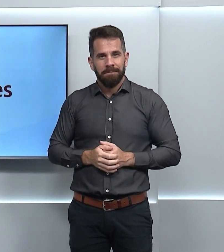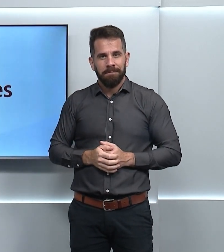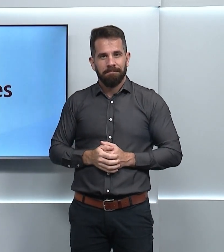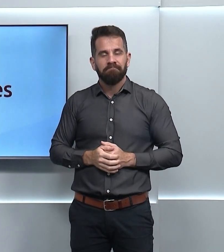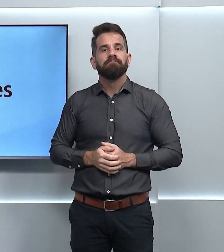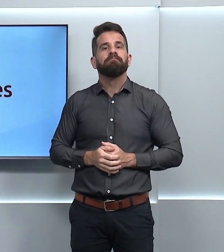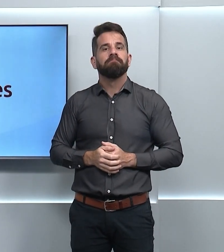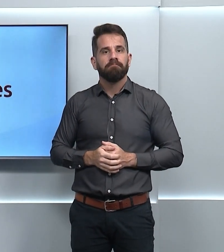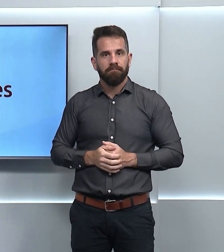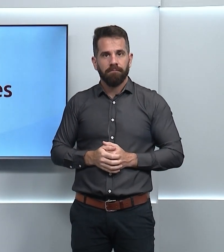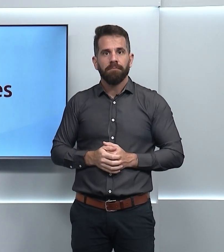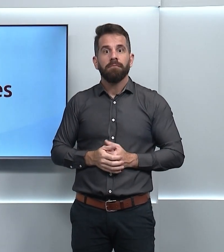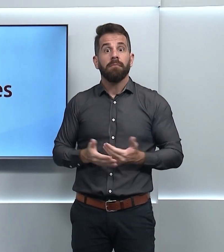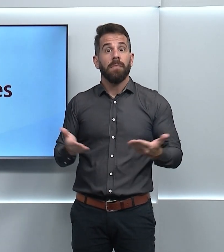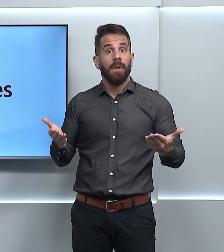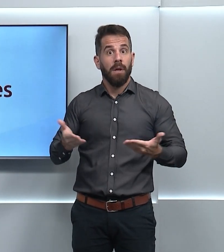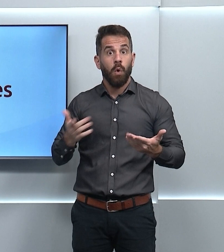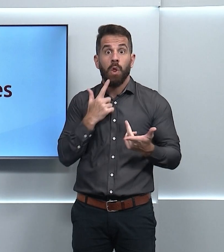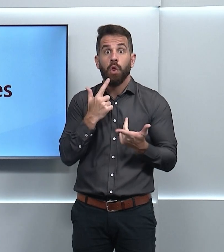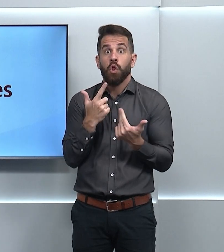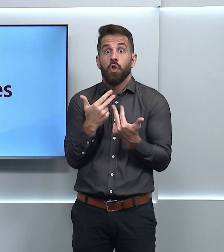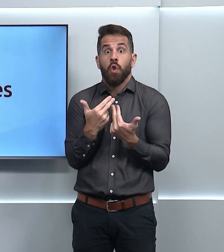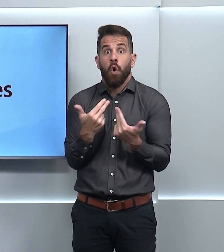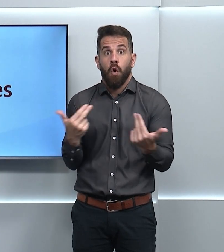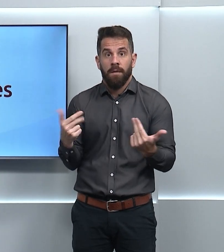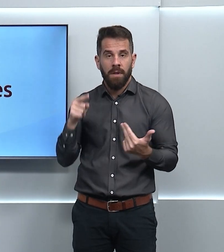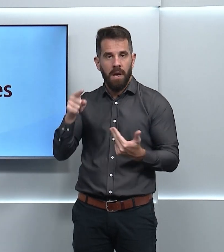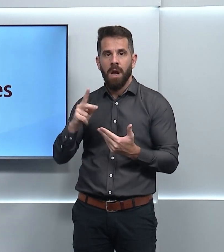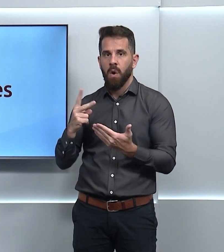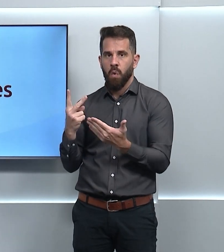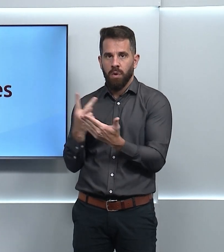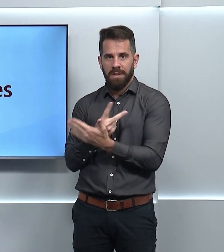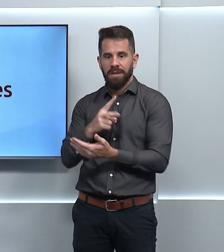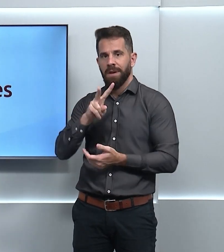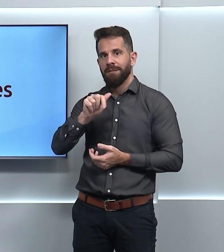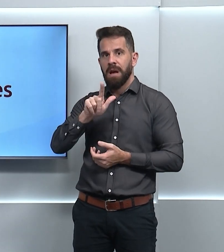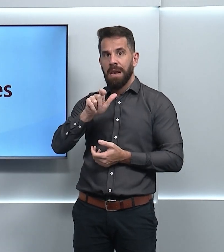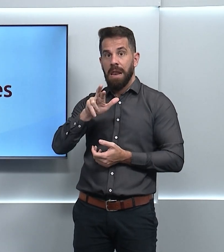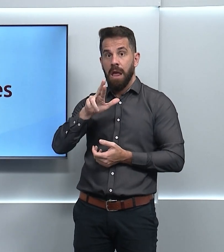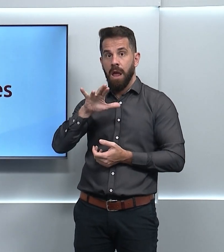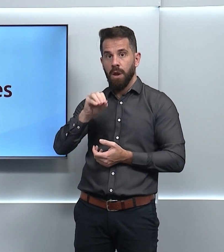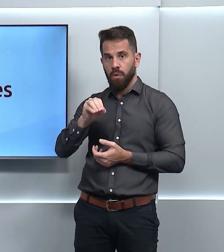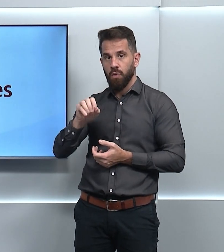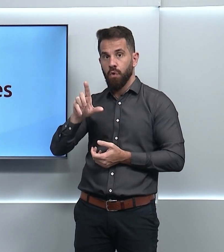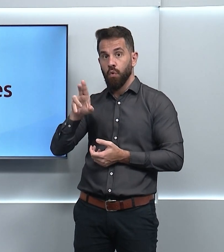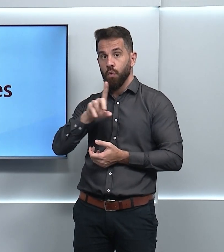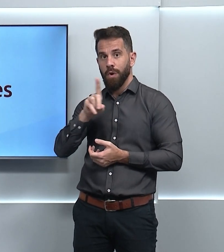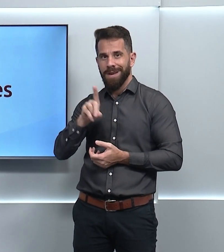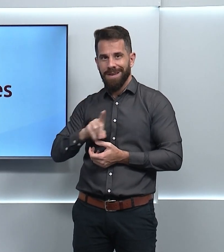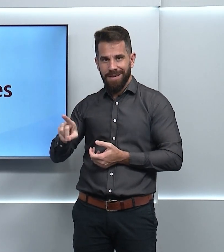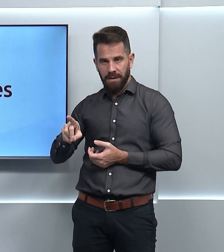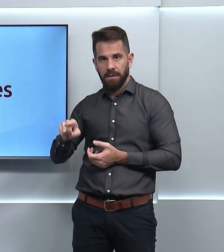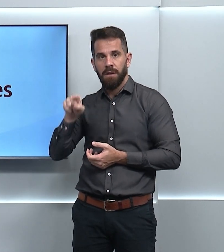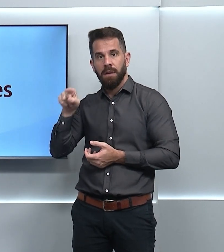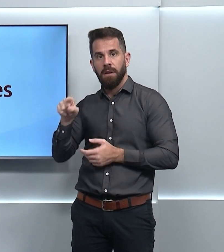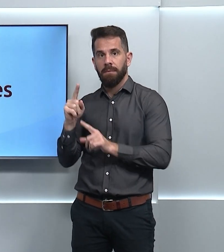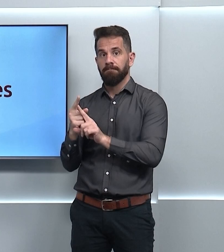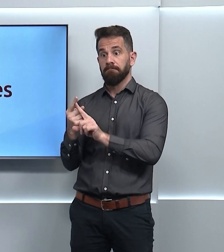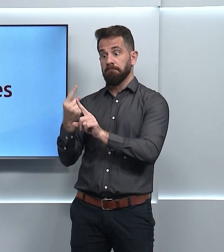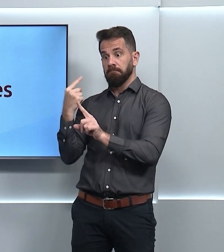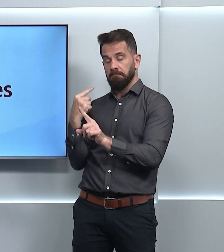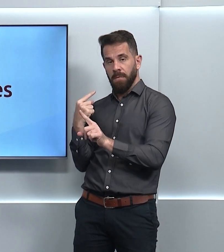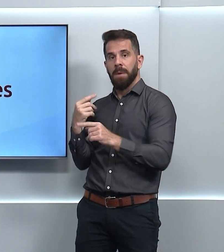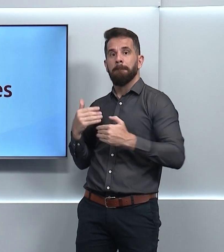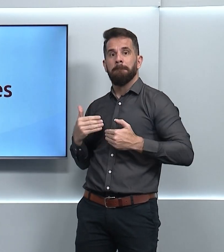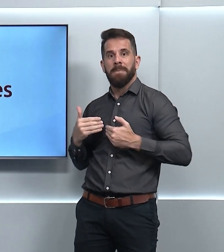Bom, e agora novidades no caso Valério Luiz. Na última semana, a ministra do Superior Tribunal de Justiça, Daniela Teixeira, reavaliou